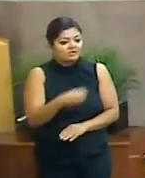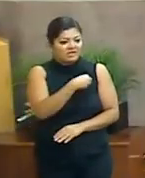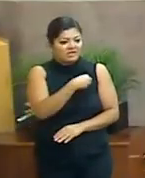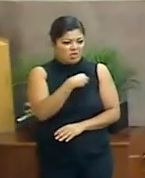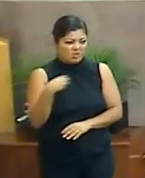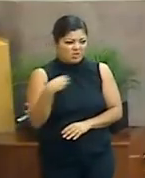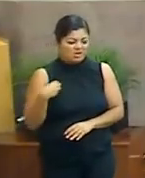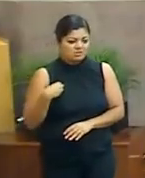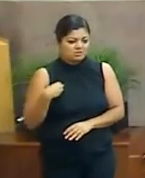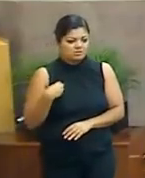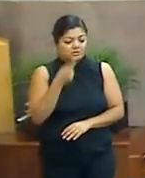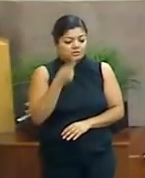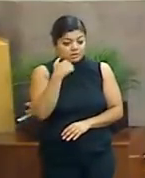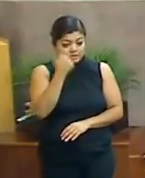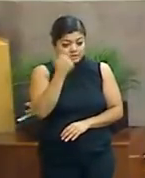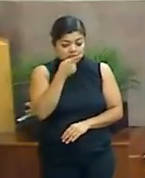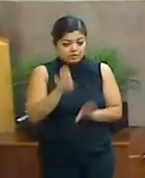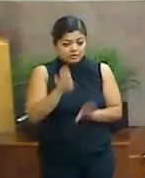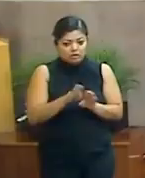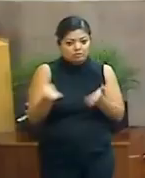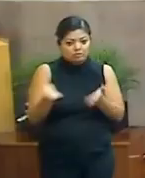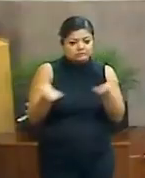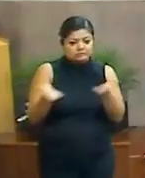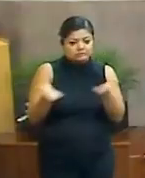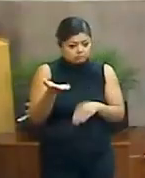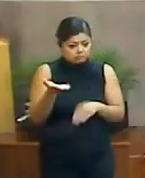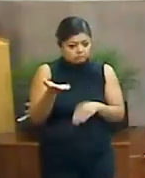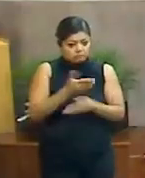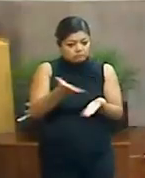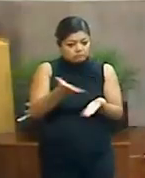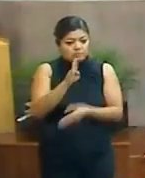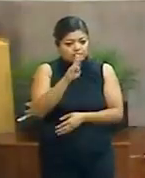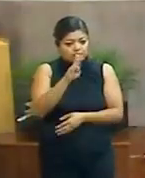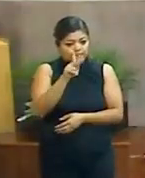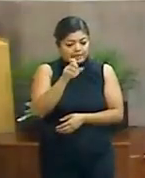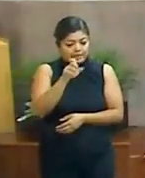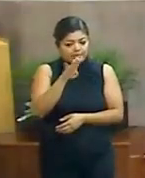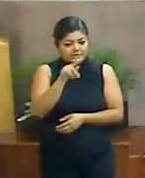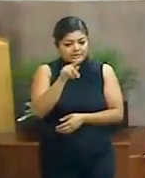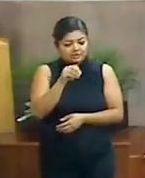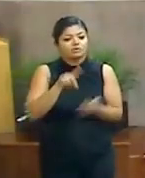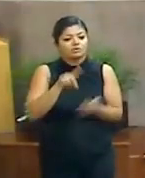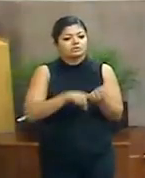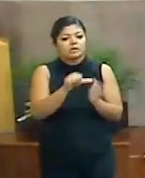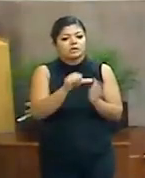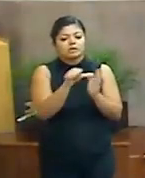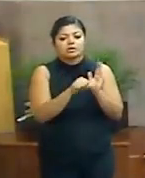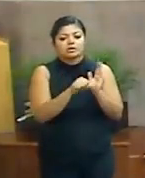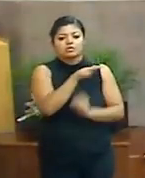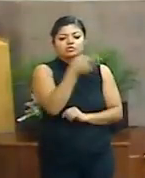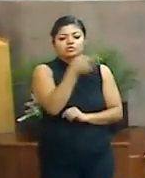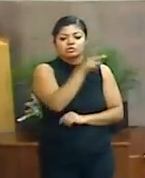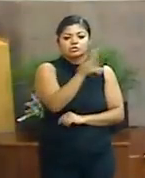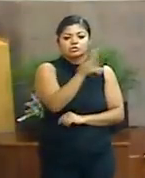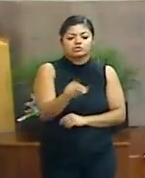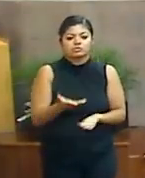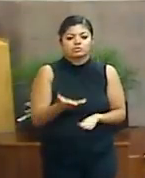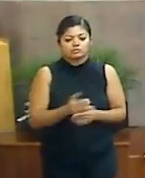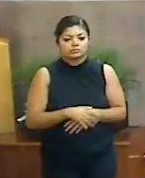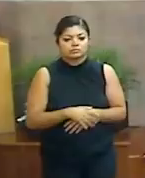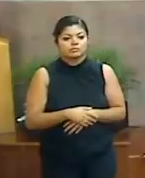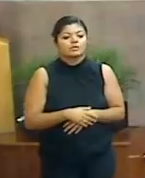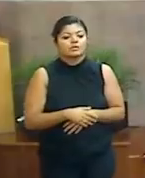no puede ser sometida príncipe en términos del mencionado artículo 18 en esencia